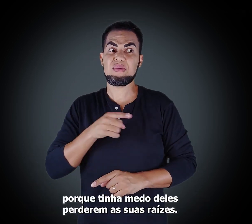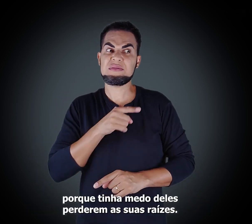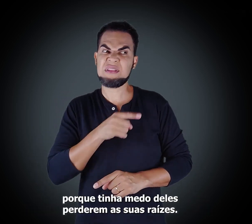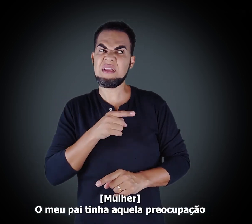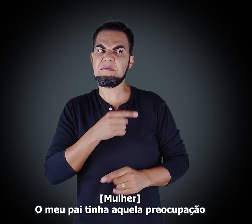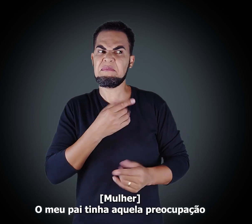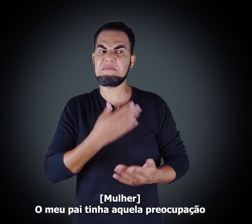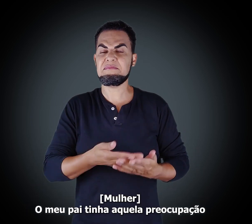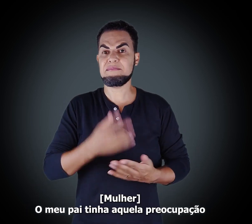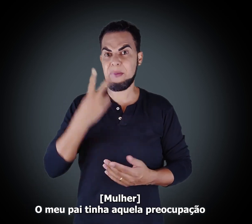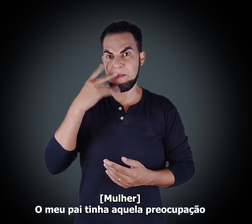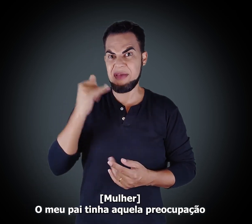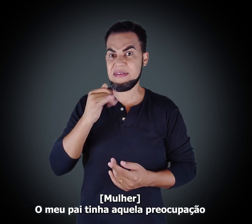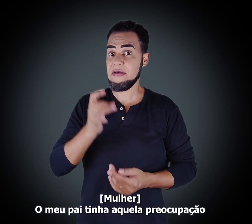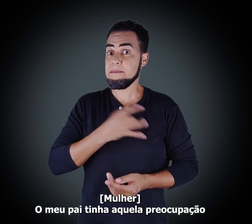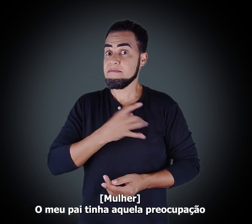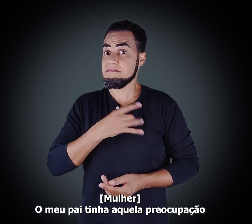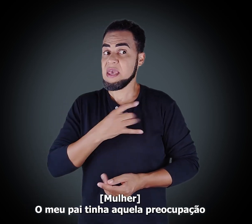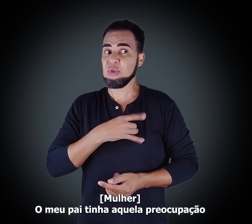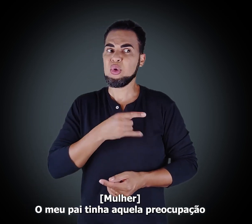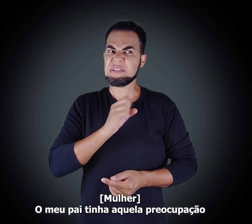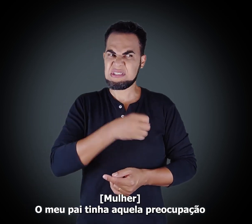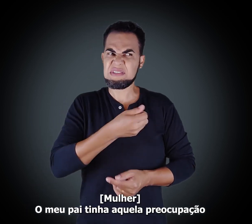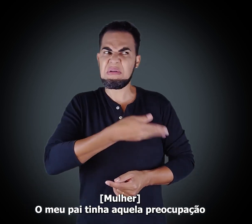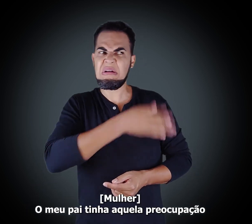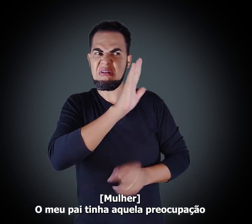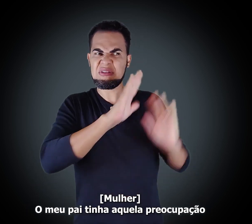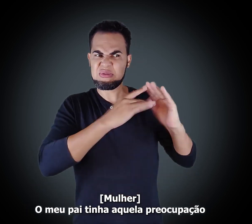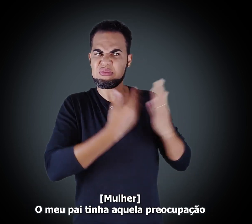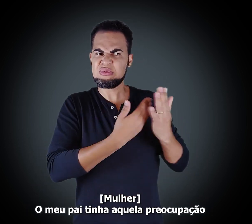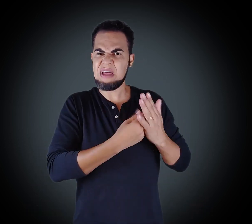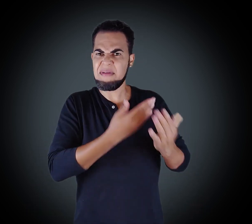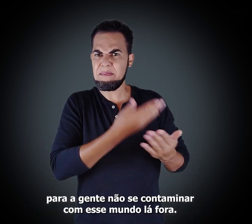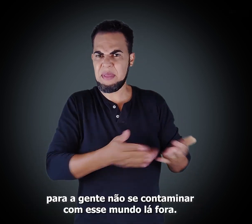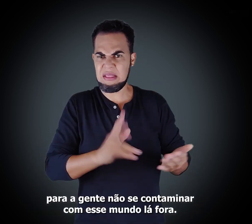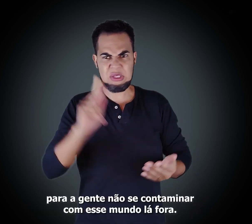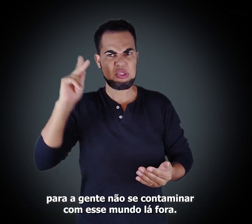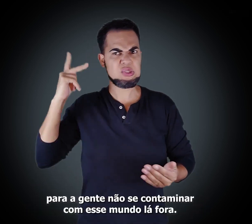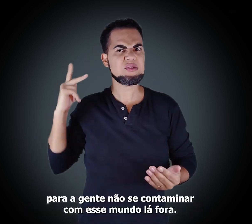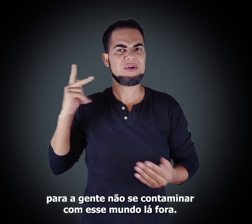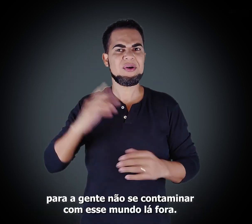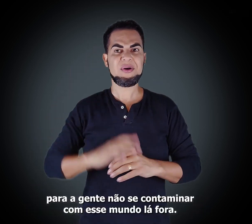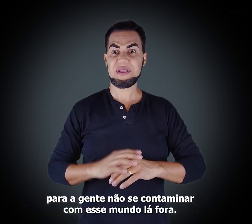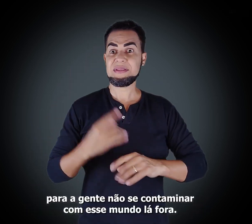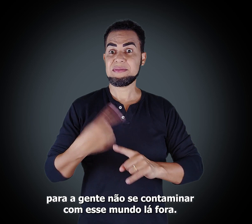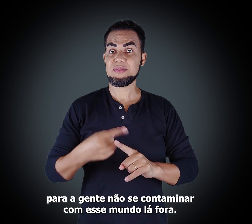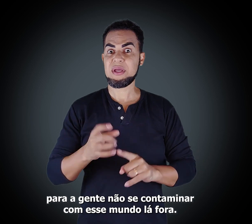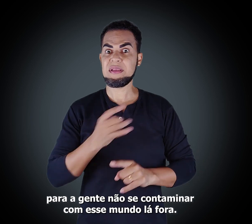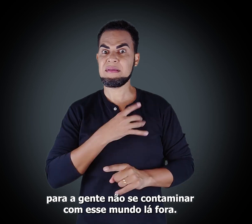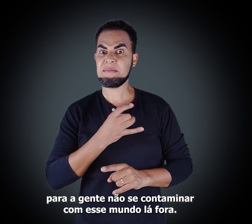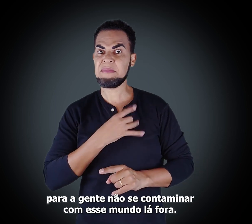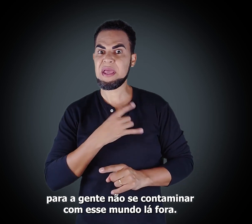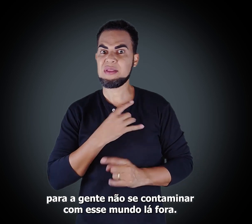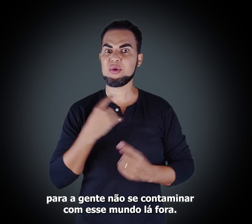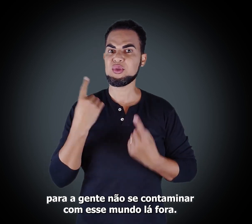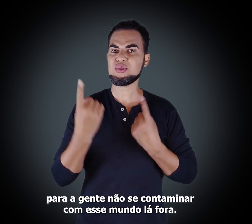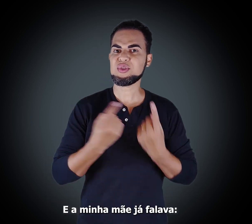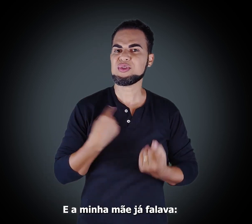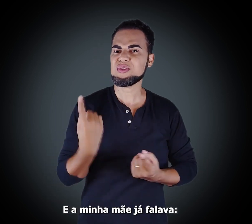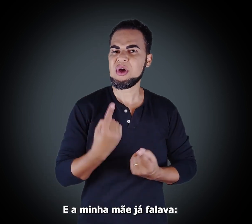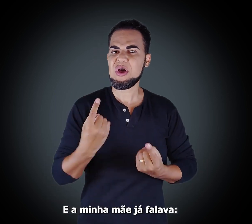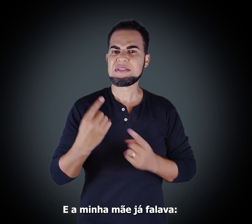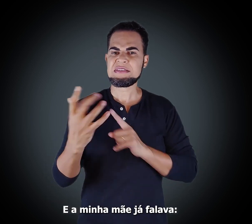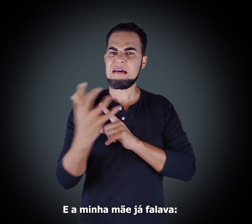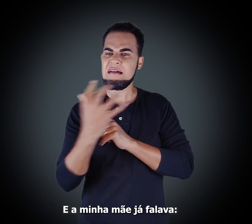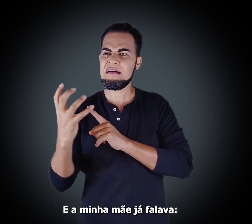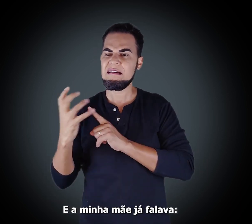suas raízes. Meu pai tinha aquela preocupação da gente não se contaminar com esse mundo lá fora,